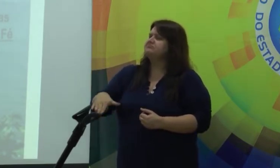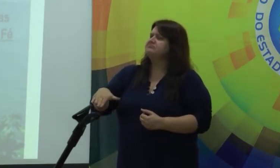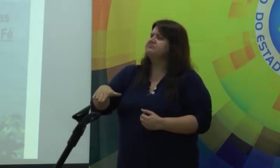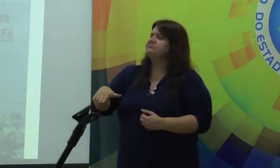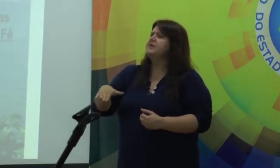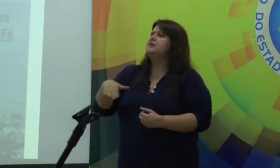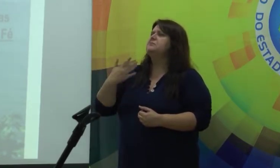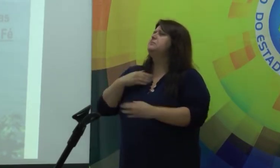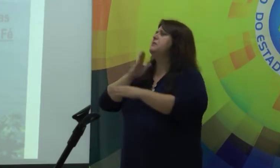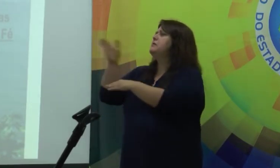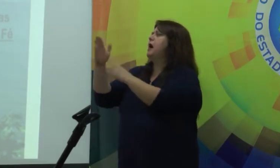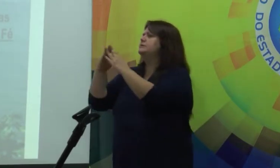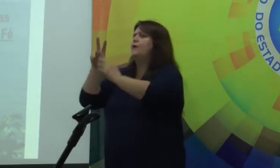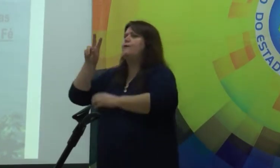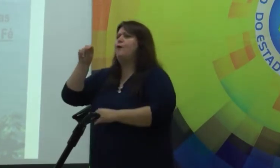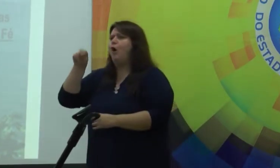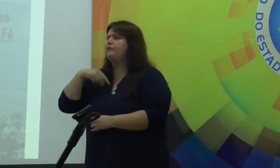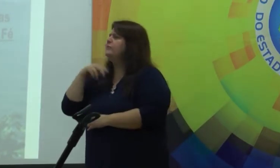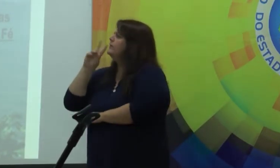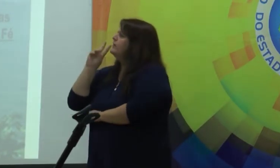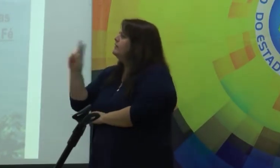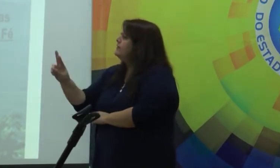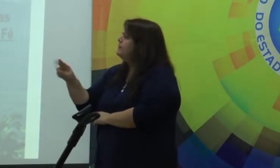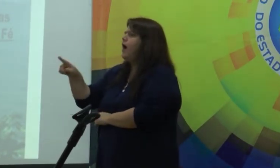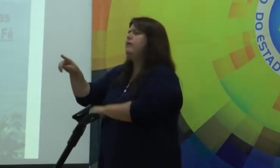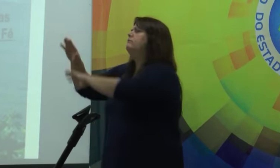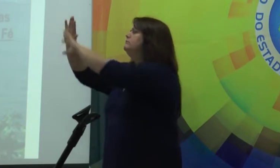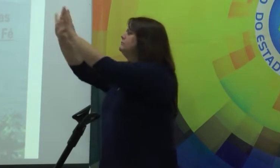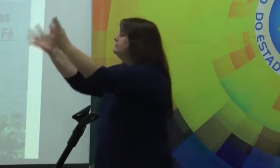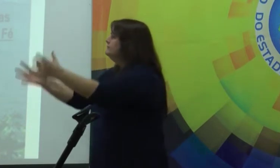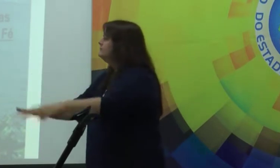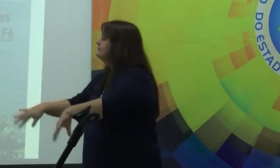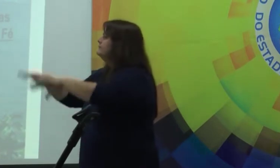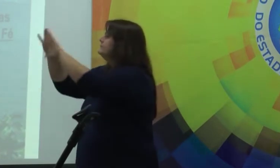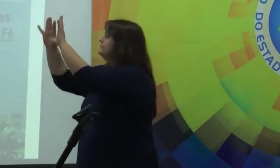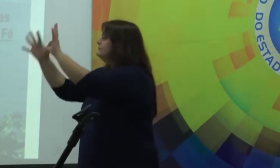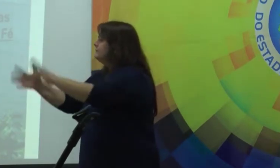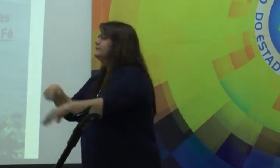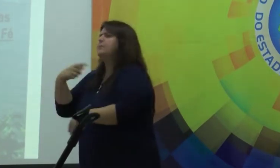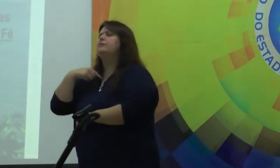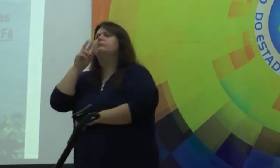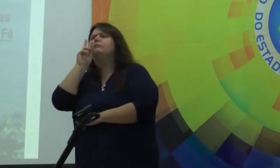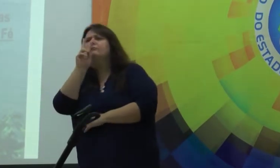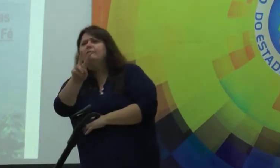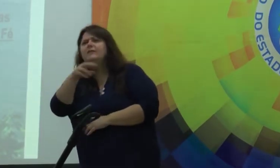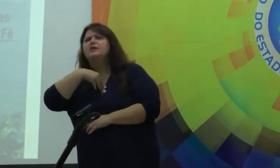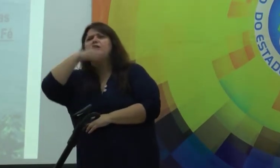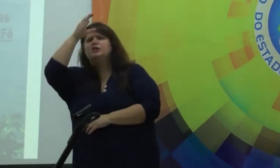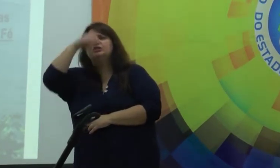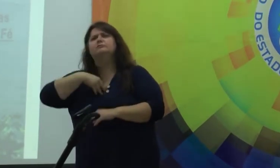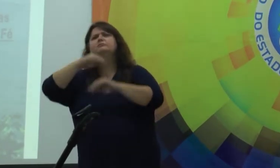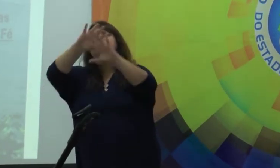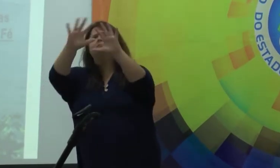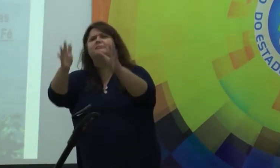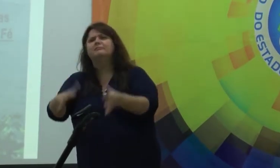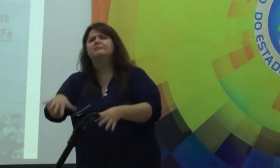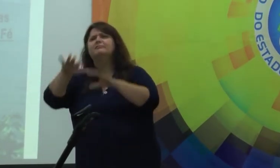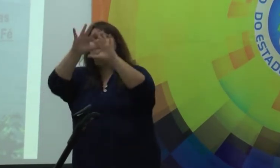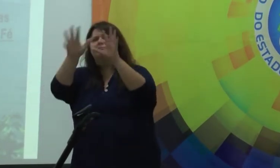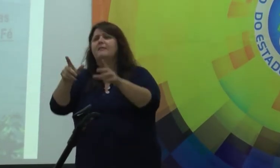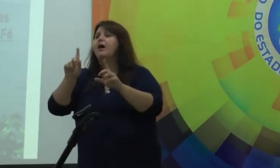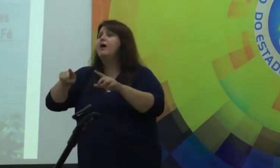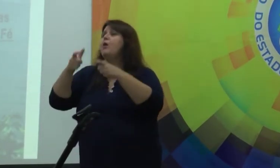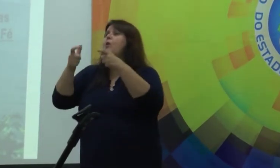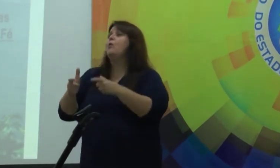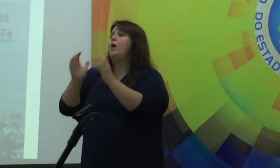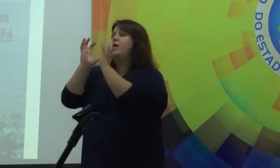Eu frequentava as igrejas católicas, Julia junto com a minha avó, mas minha avó fazia benzimento,